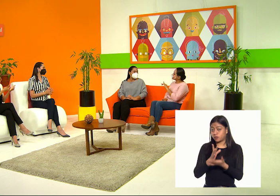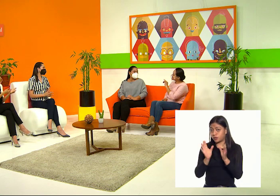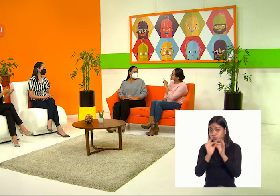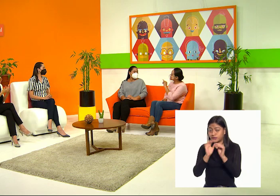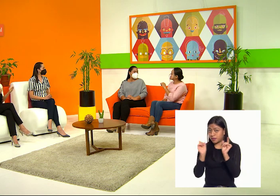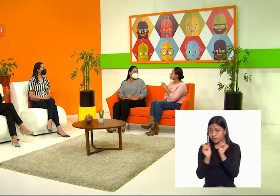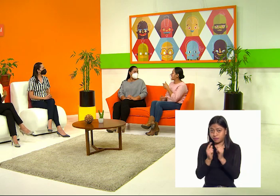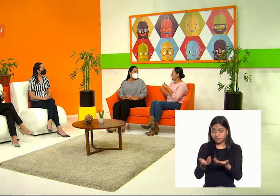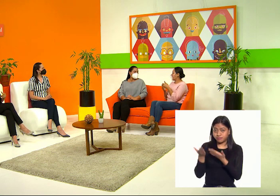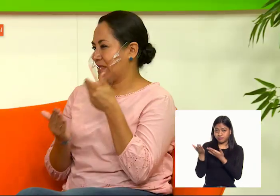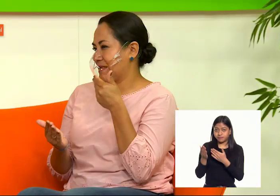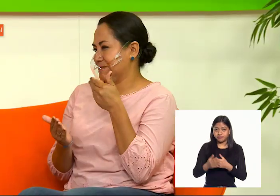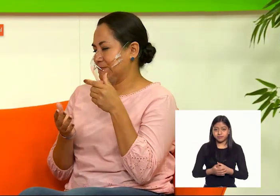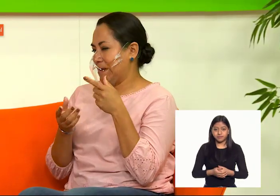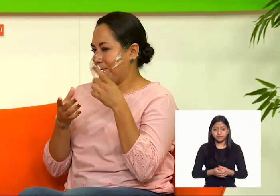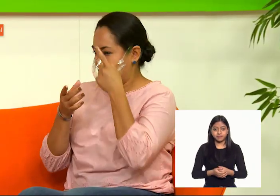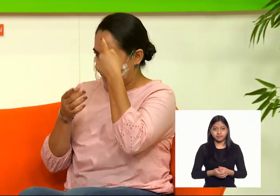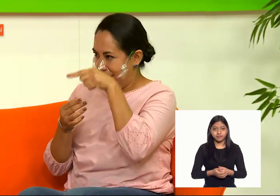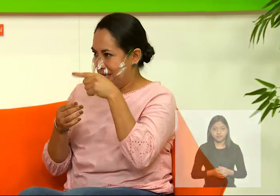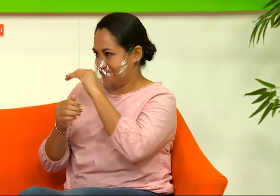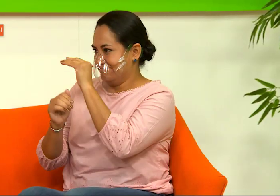de que nos vayamos?